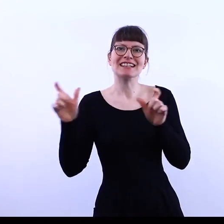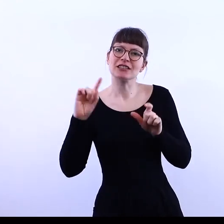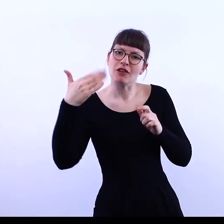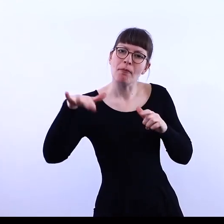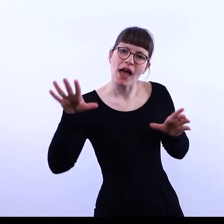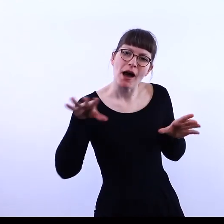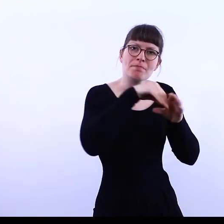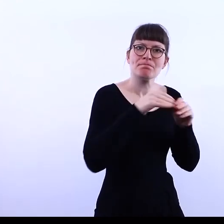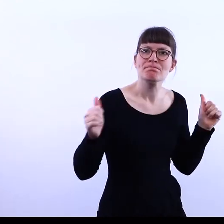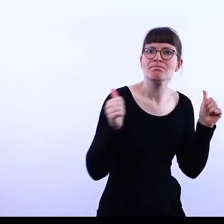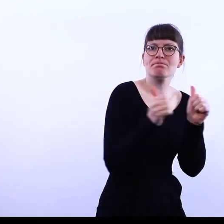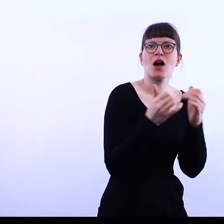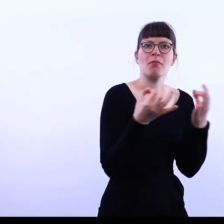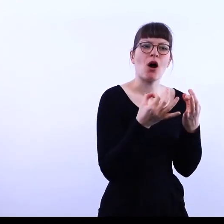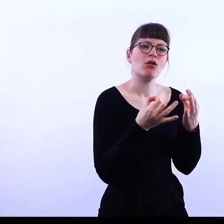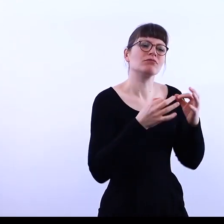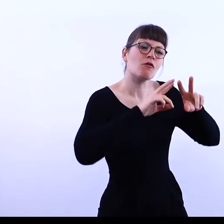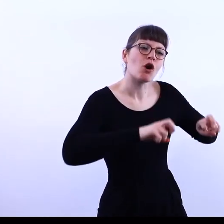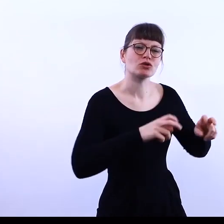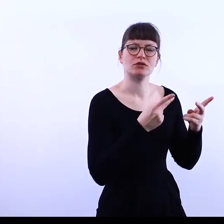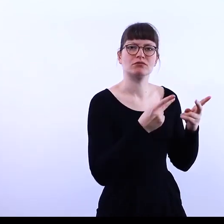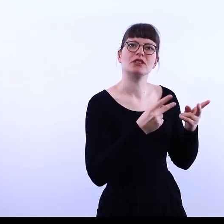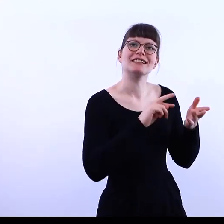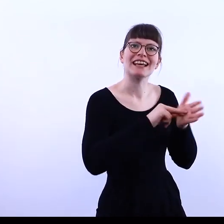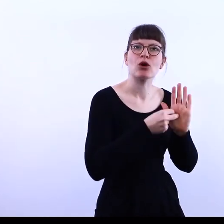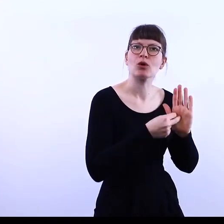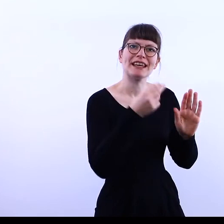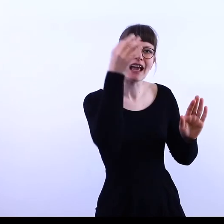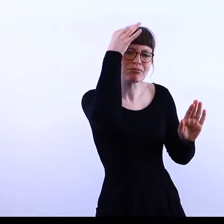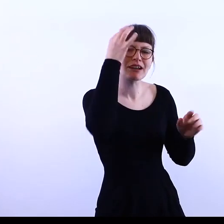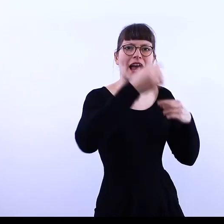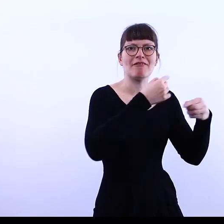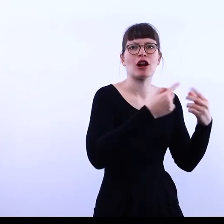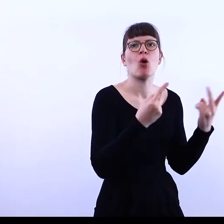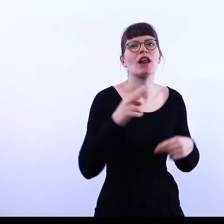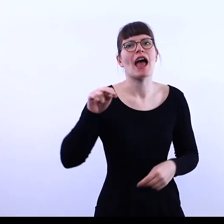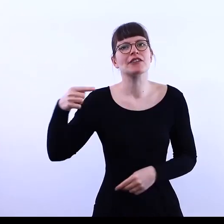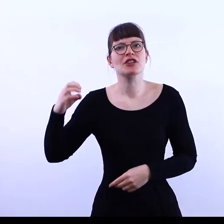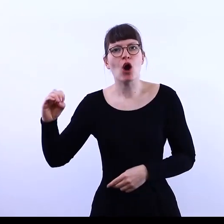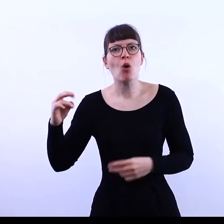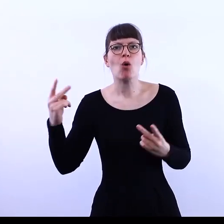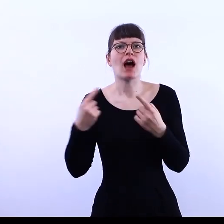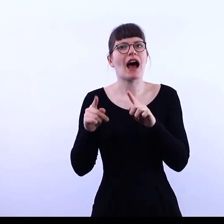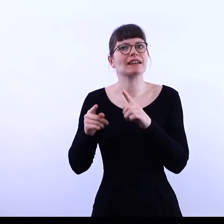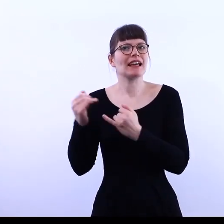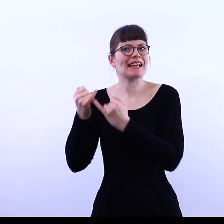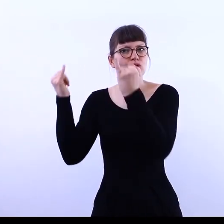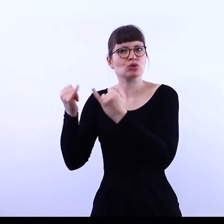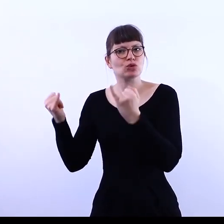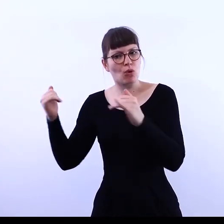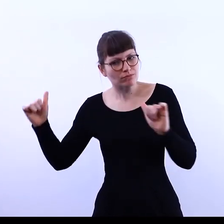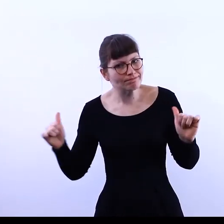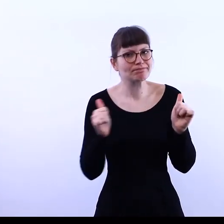Entwicklung von solchen Zukunftstechnologien geht oder eben auch beispielsweise NGOs oder andere Institutionen aus der